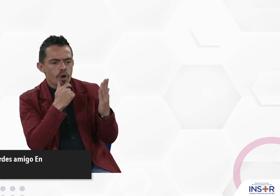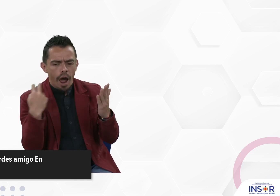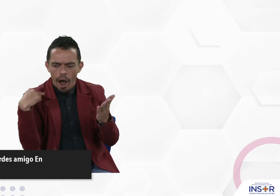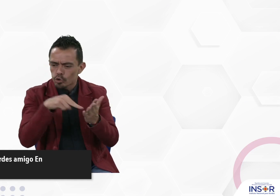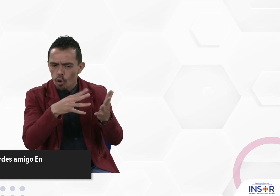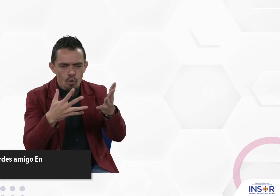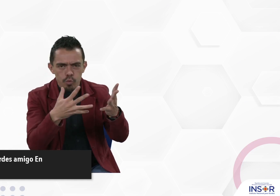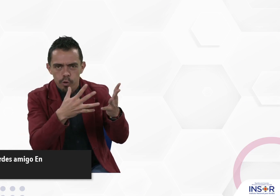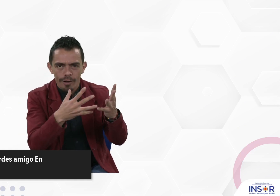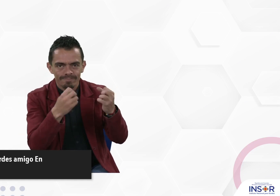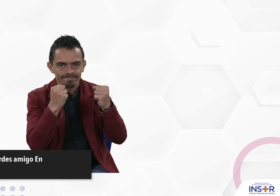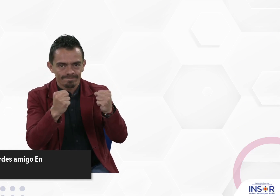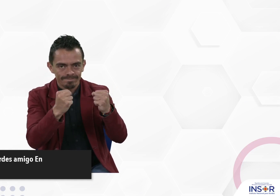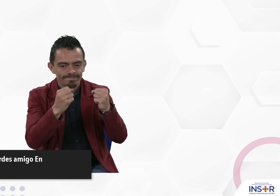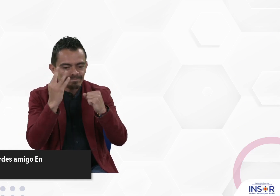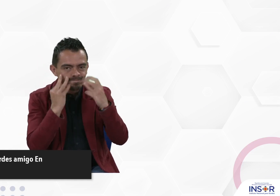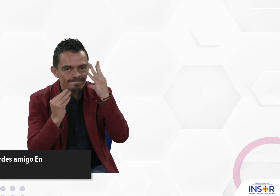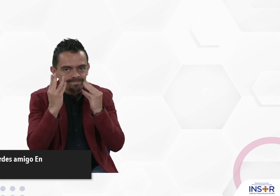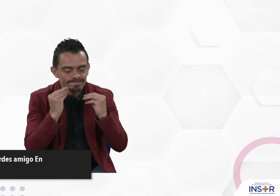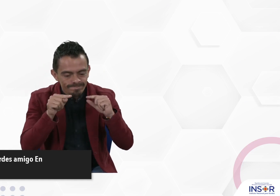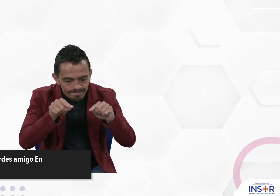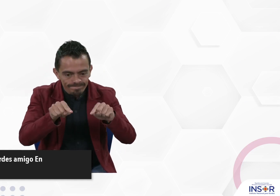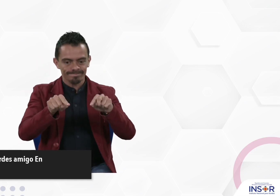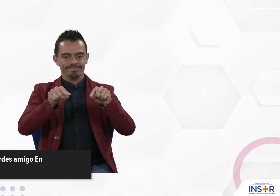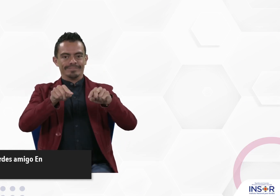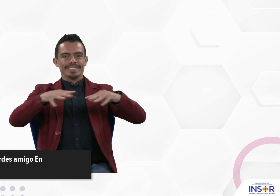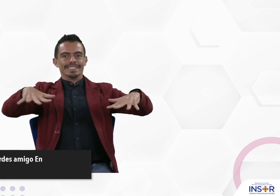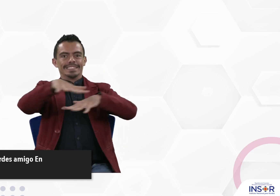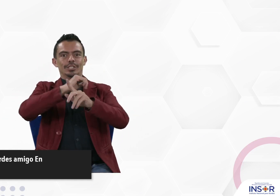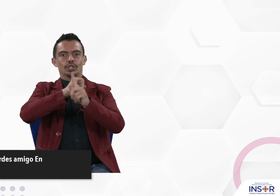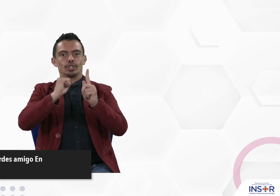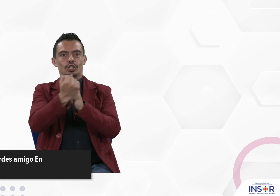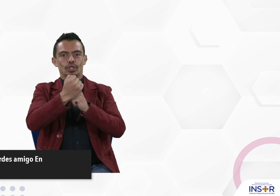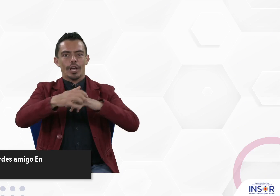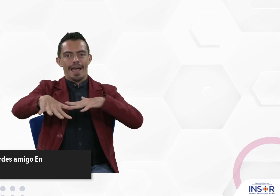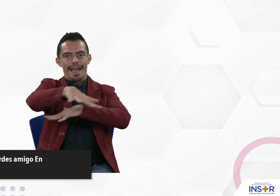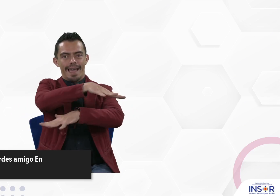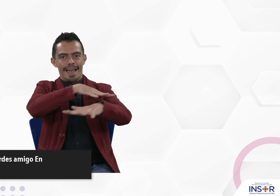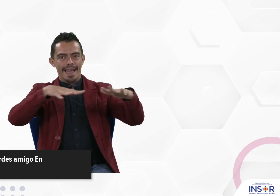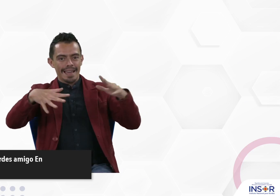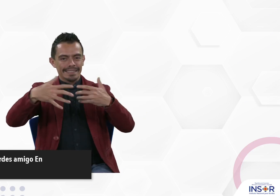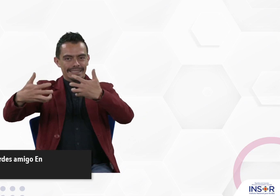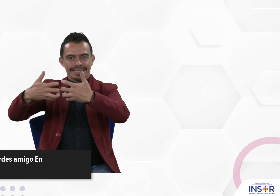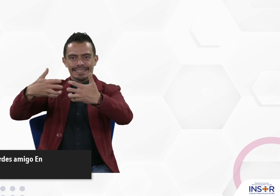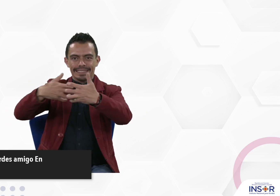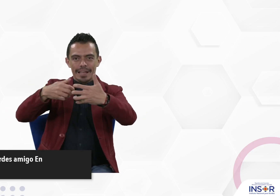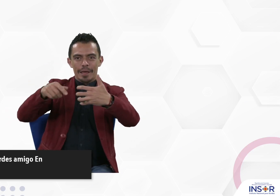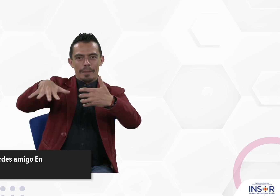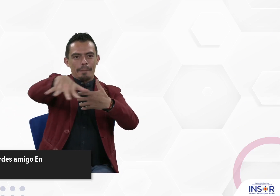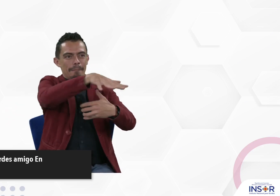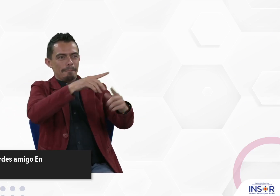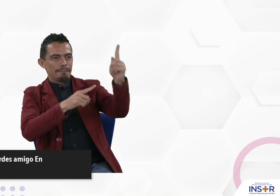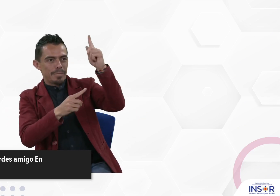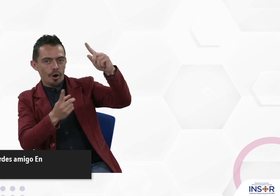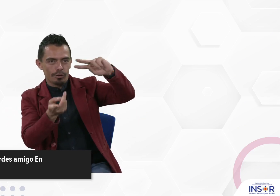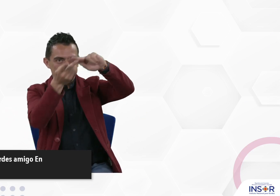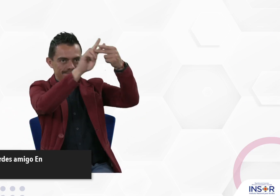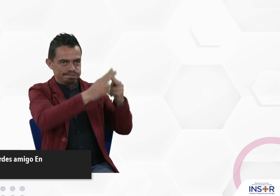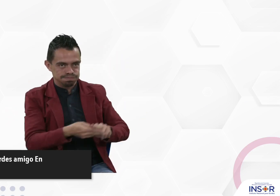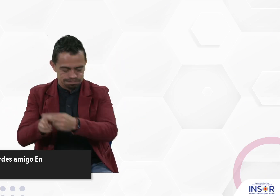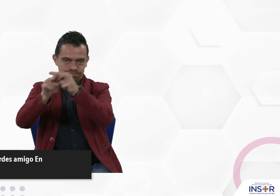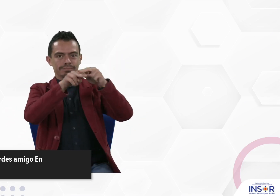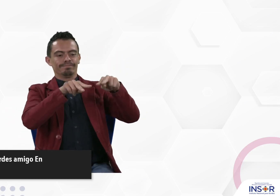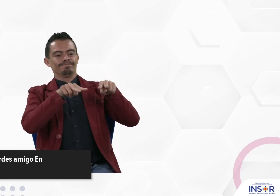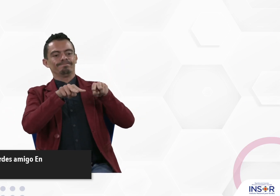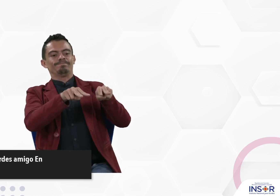respuesta sobre cómo fue esa búsqueda de autores sobre esos campos desde lo social, reconocimiento también de